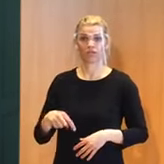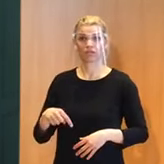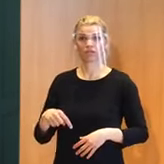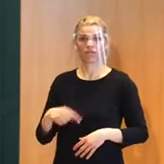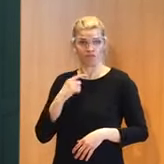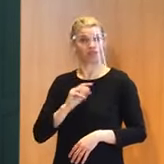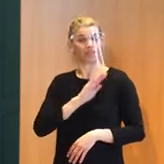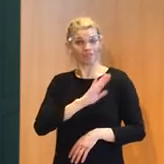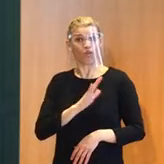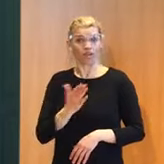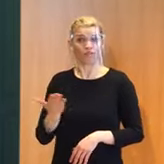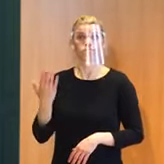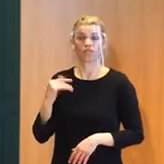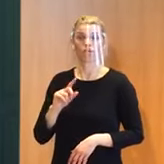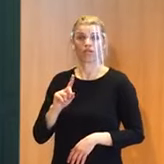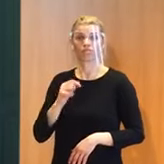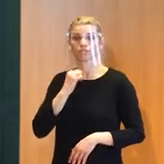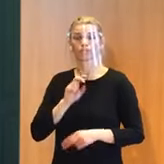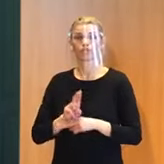prosím?